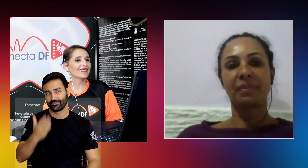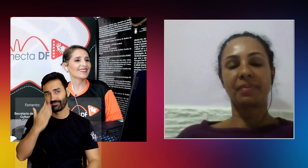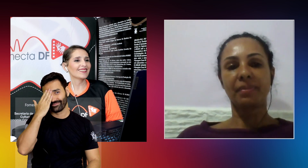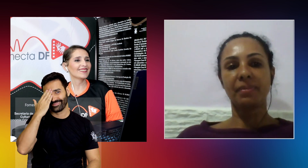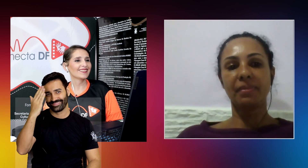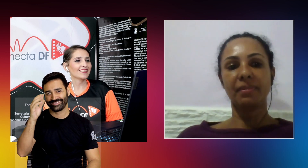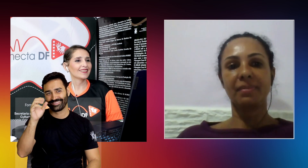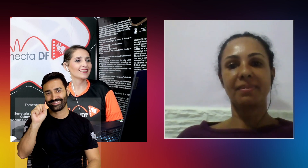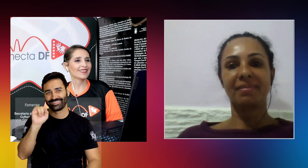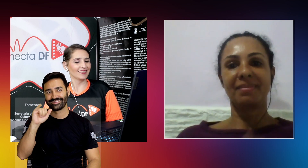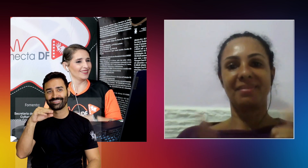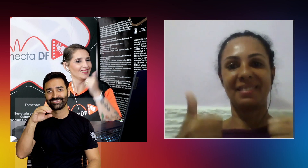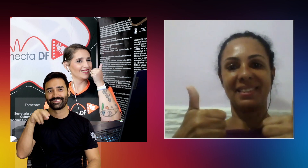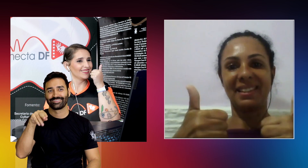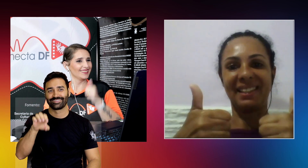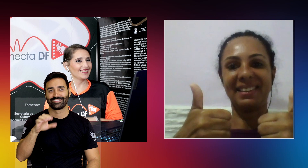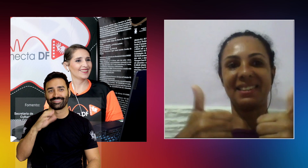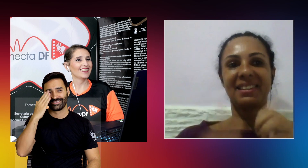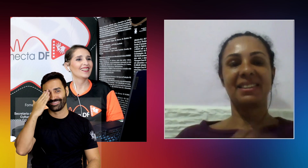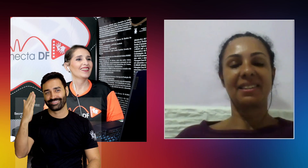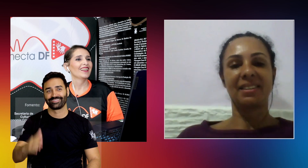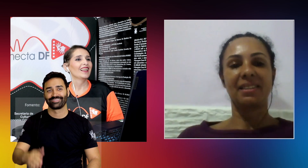Obrigada.